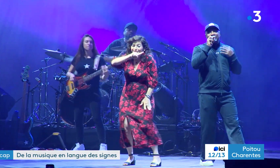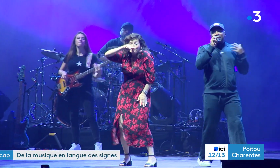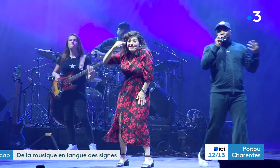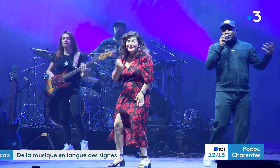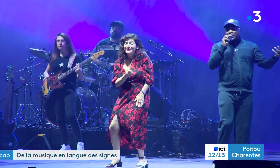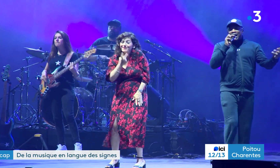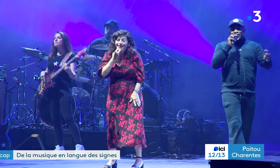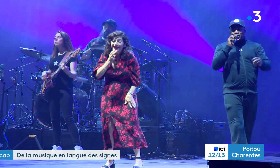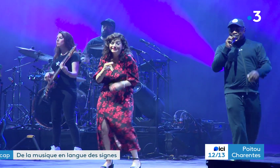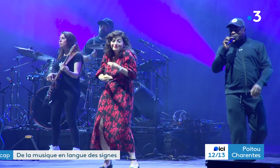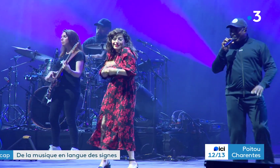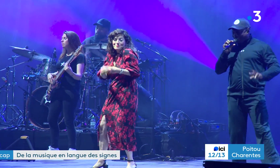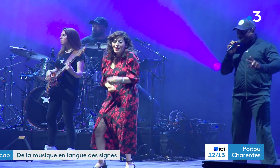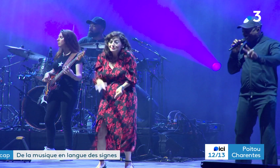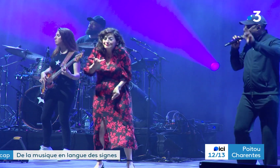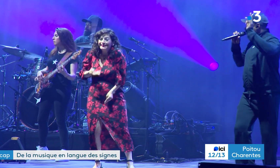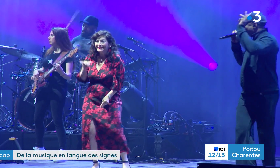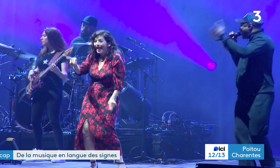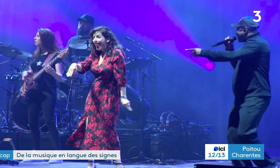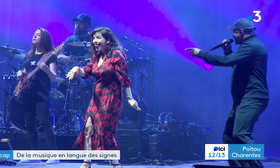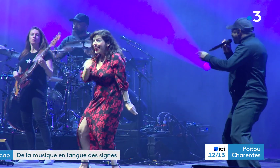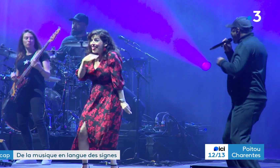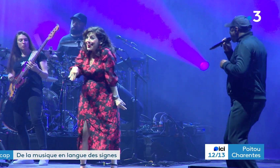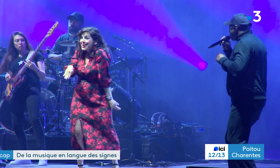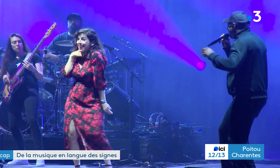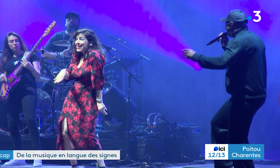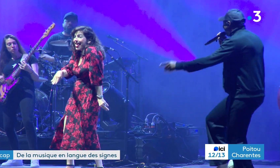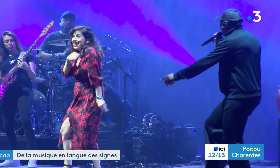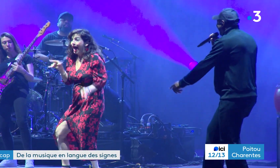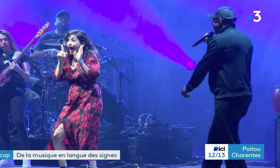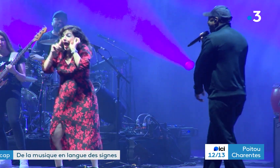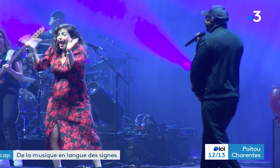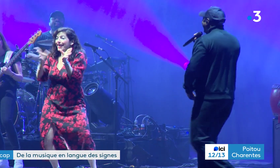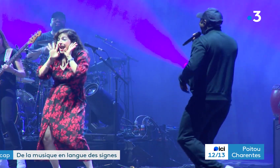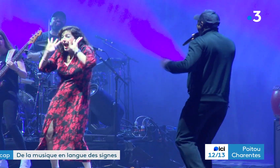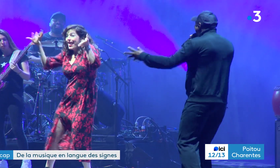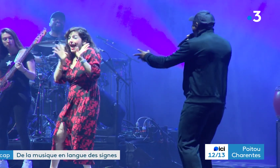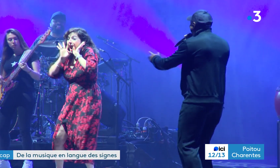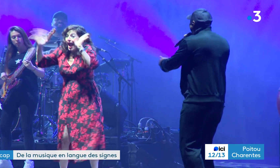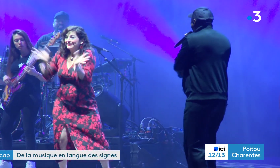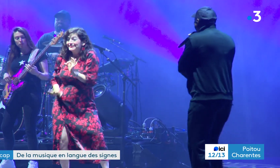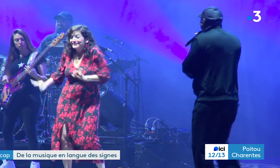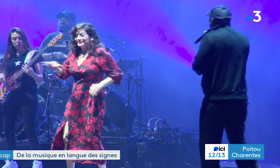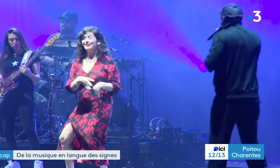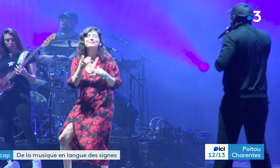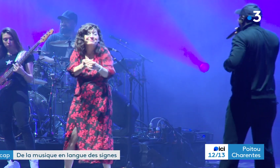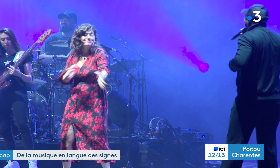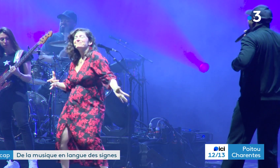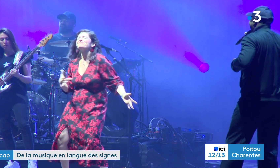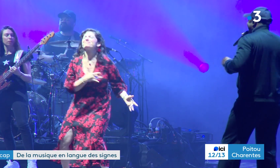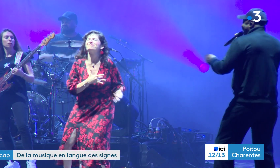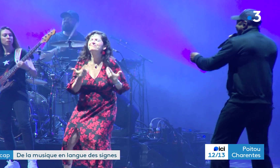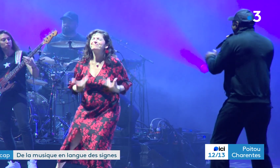Solar, le titre Caroline interprété en duo avec Emmanuelle Laborie. L'actrice, sourde et muette de naissance, fait ce qu'on